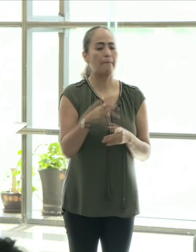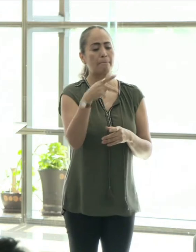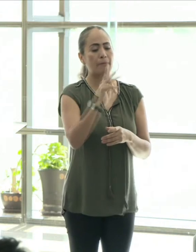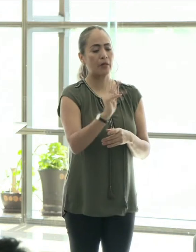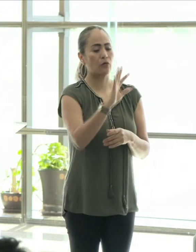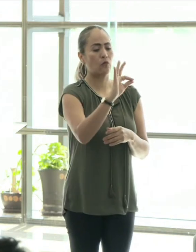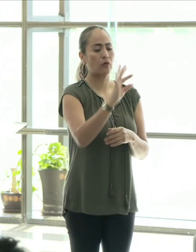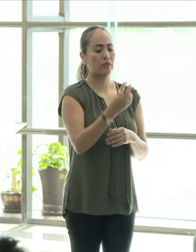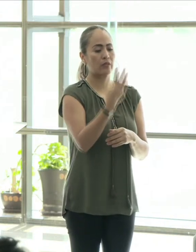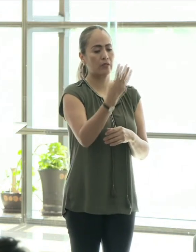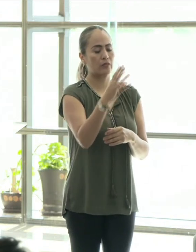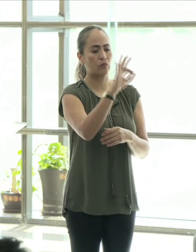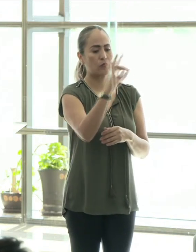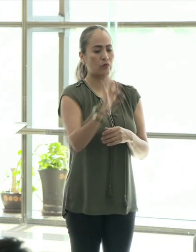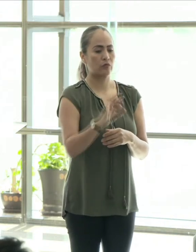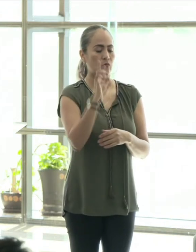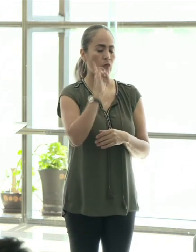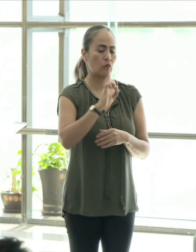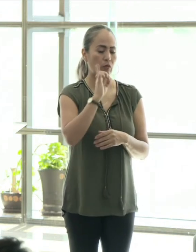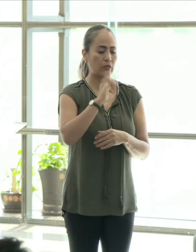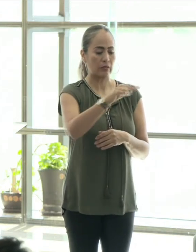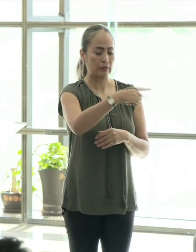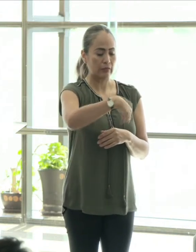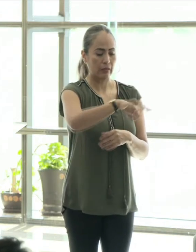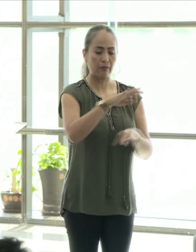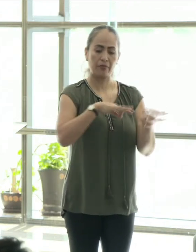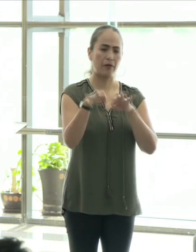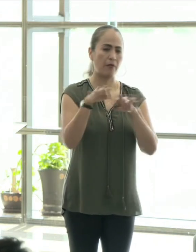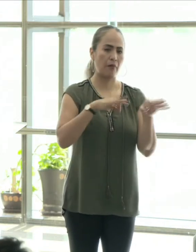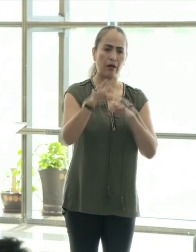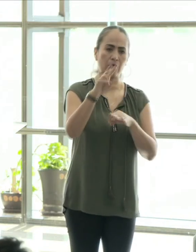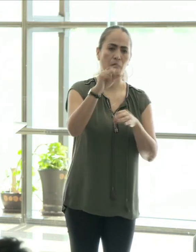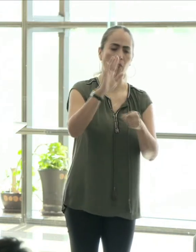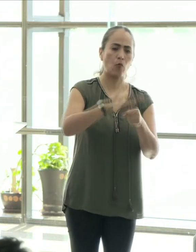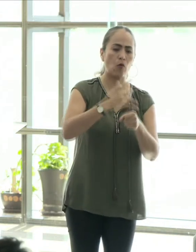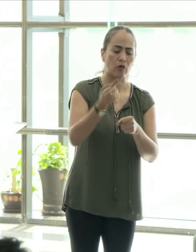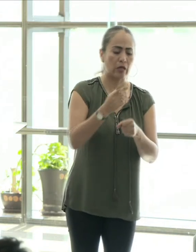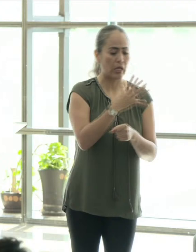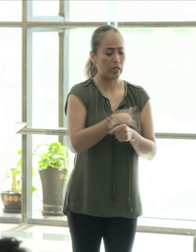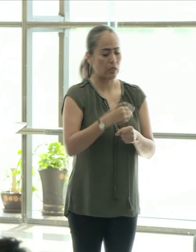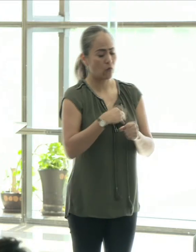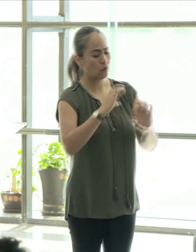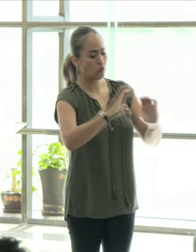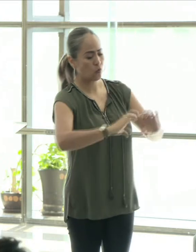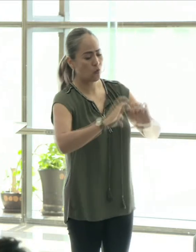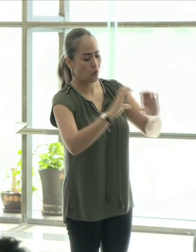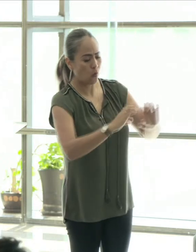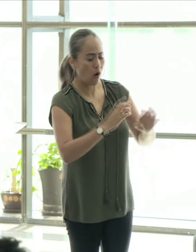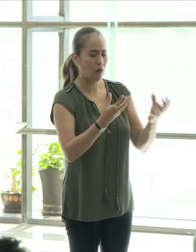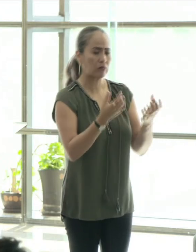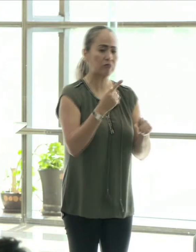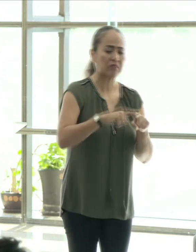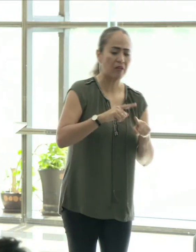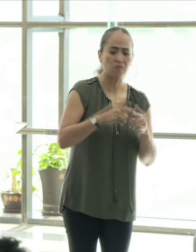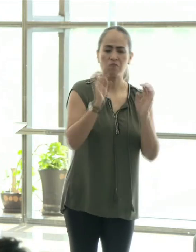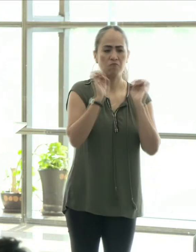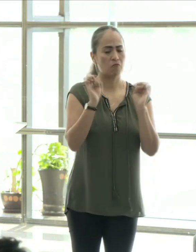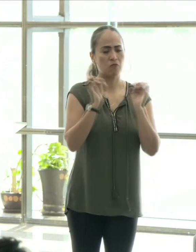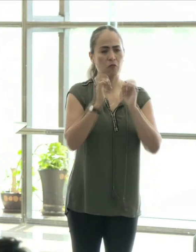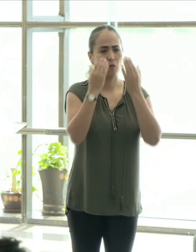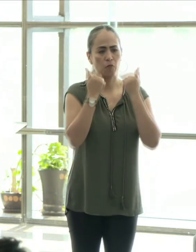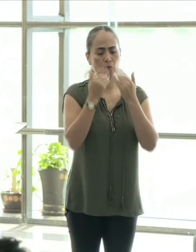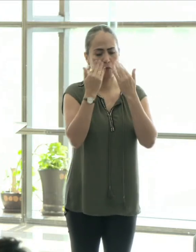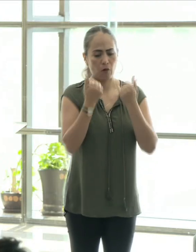43% de estas mujeres no trabajan porque no tienen quien les cuide a los hijos en este caso el